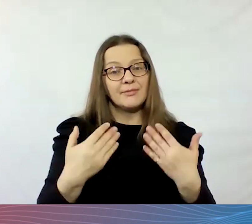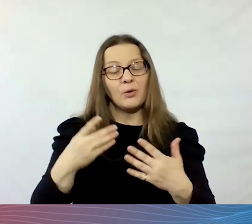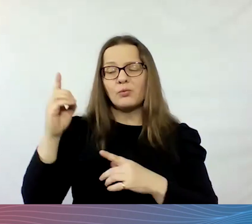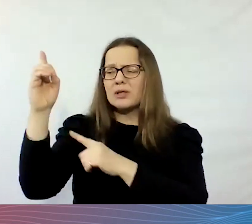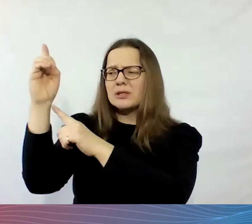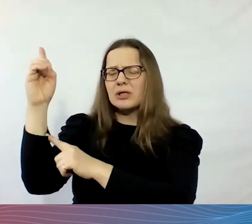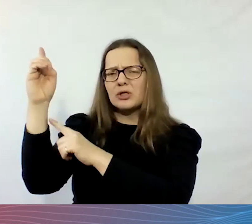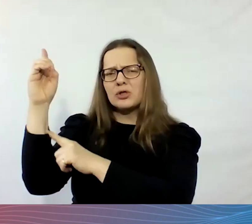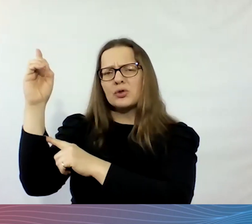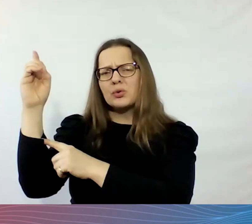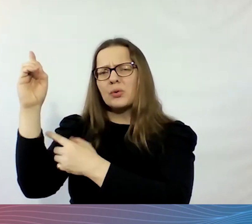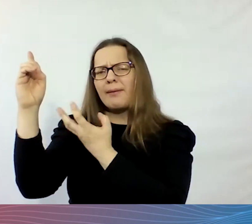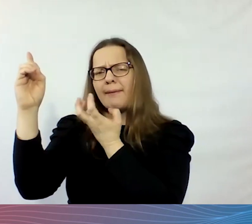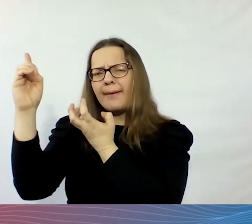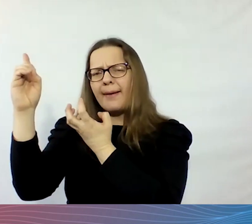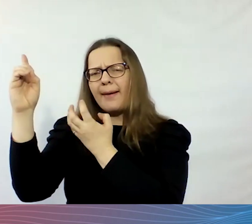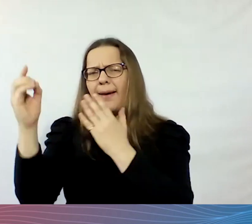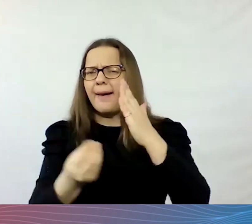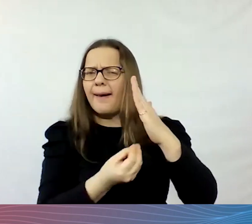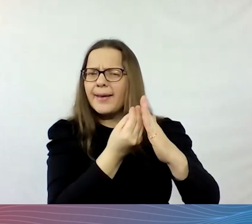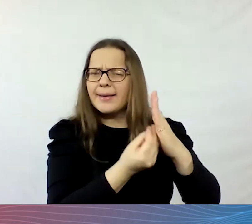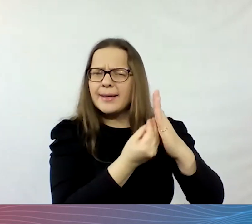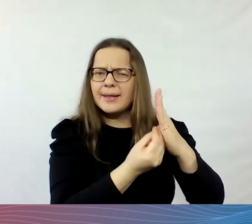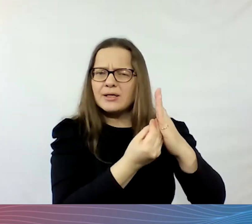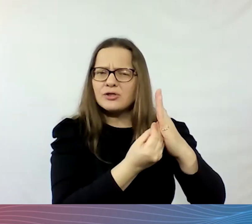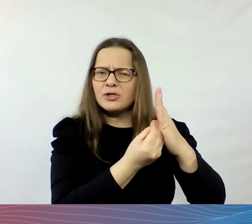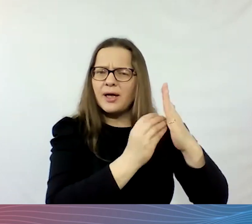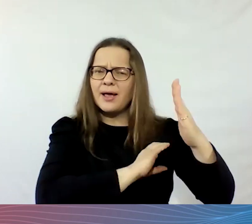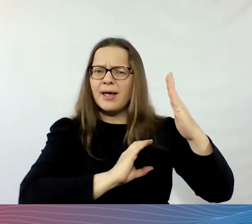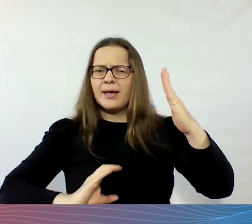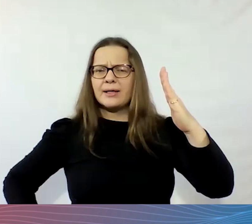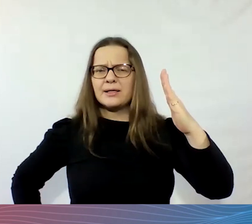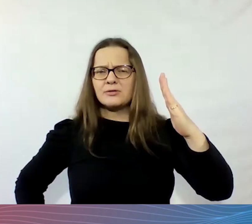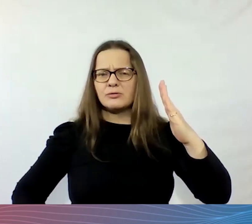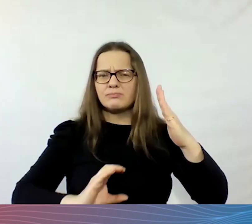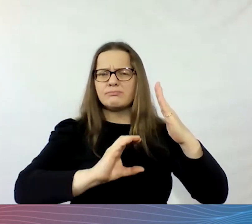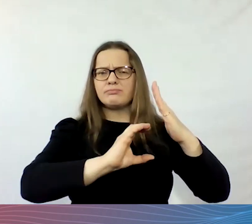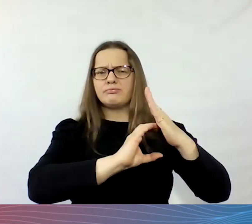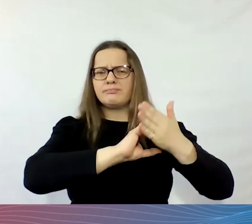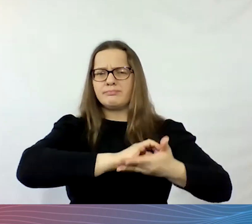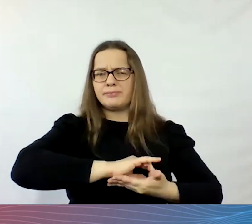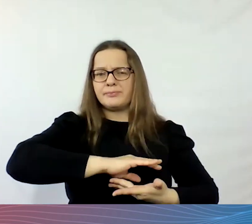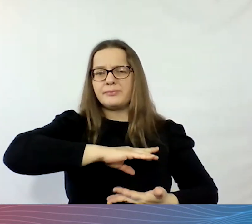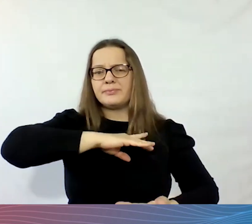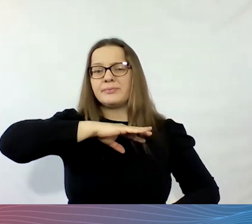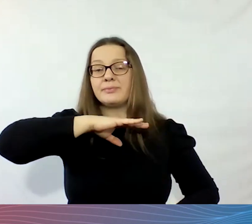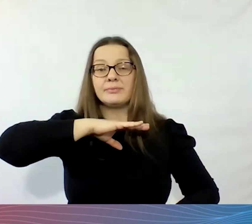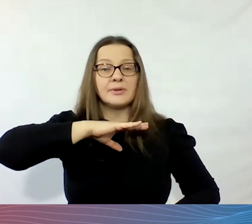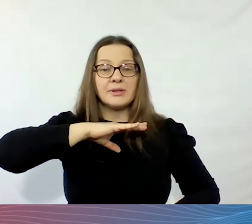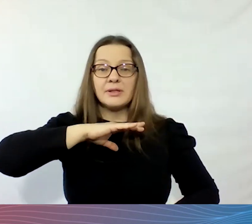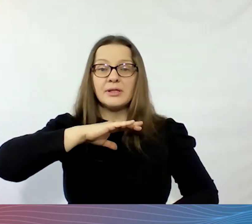esse corpo totalmente constituído de Cristo. E no fim é o próprio Cristo.